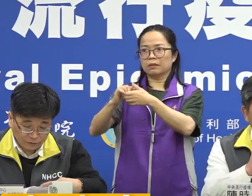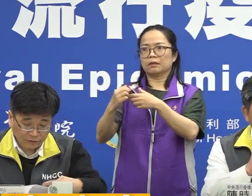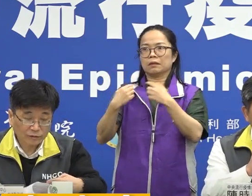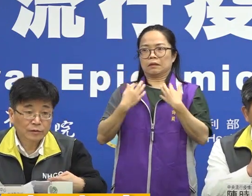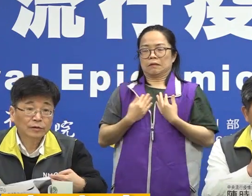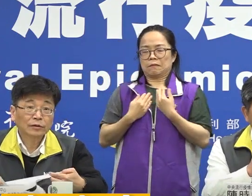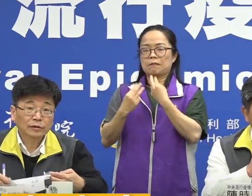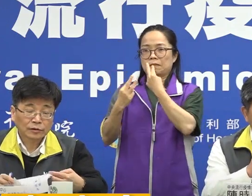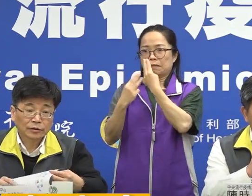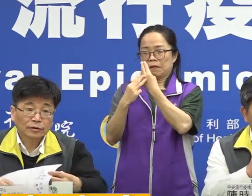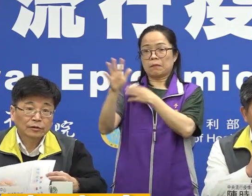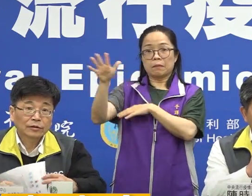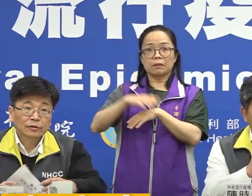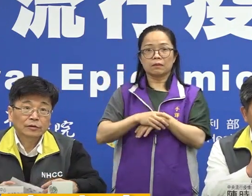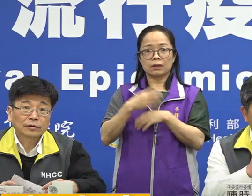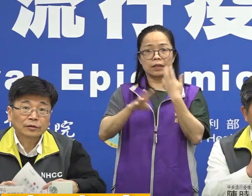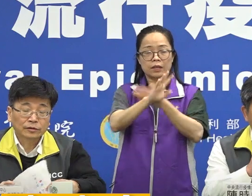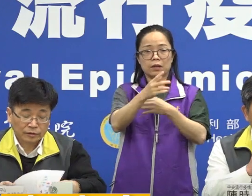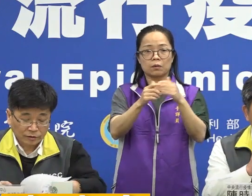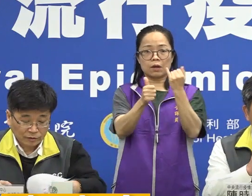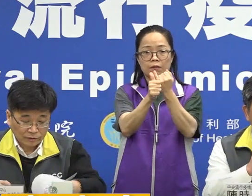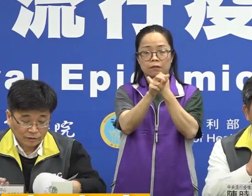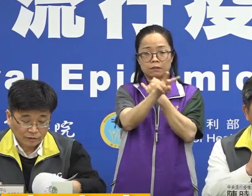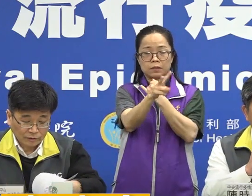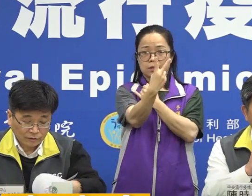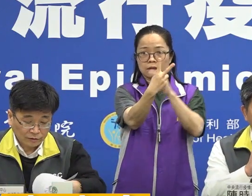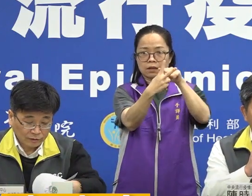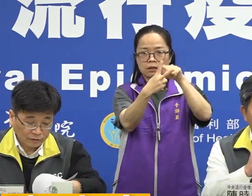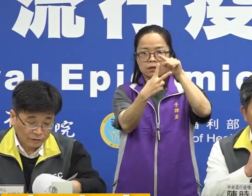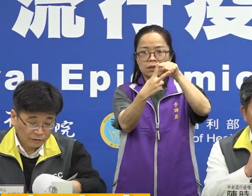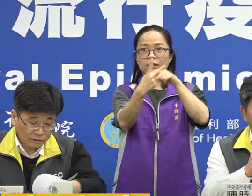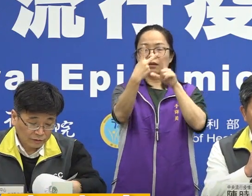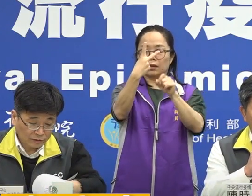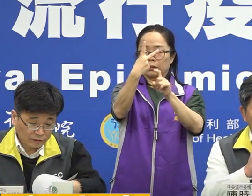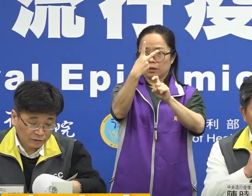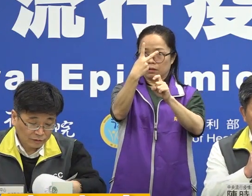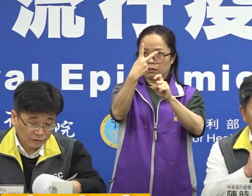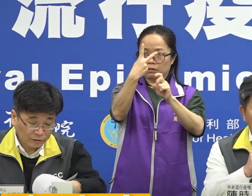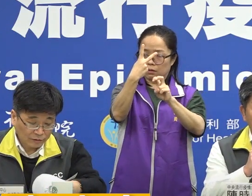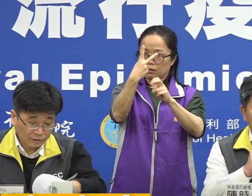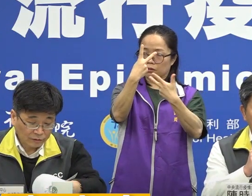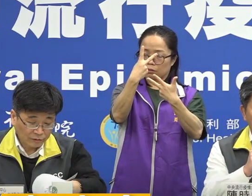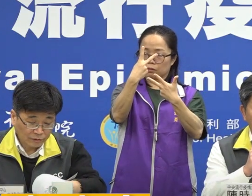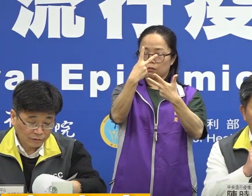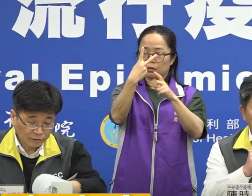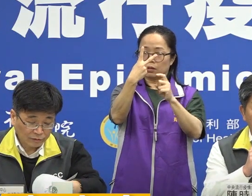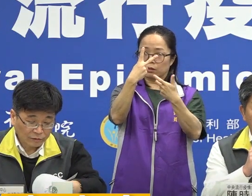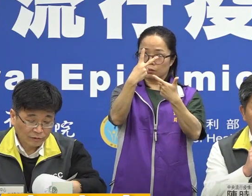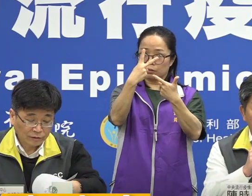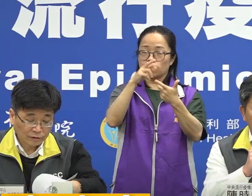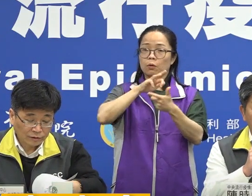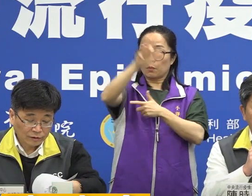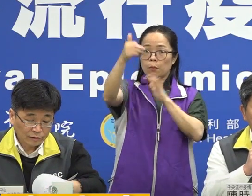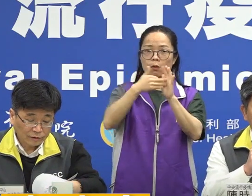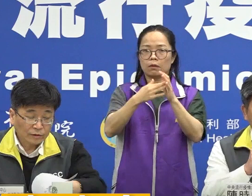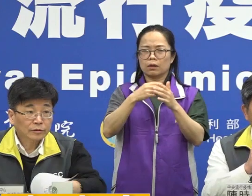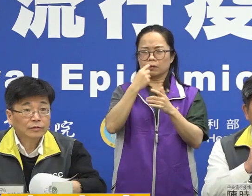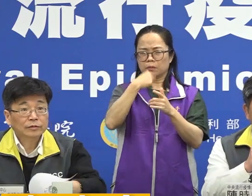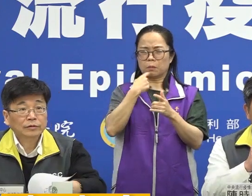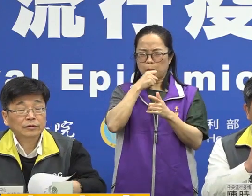炎，另外一对夫妻亦有一人于2月26日离境后出现呼吸道的症